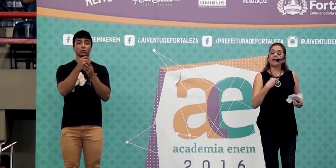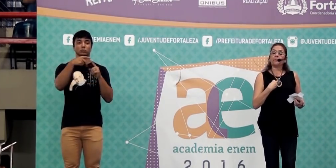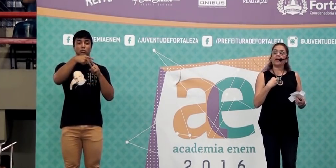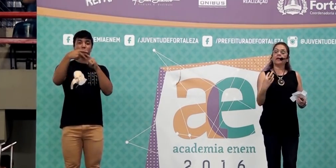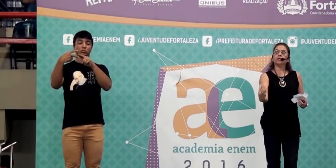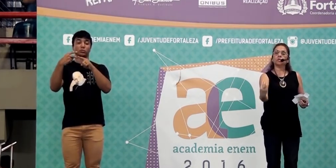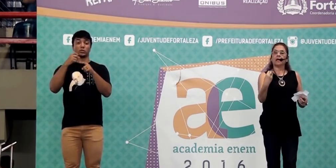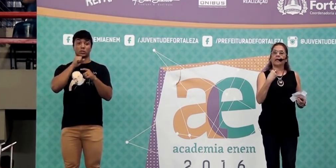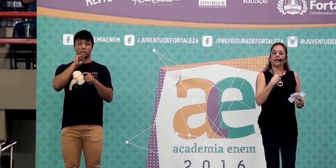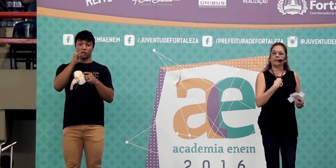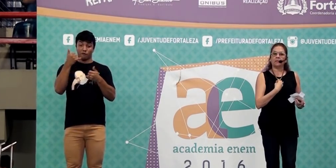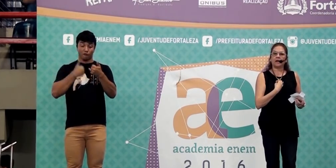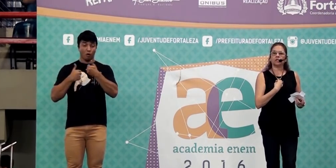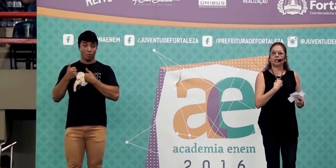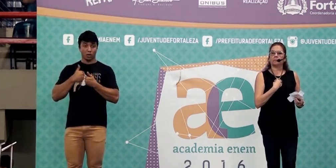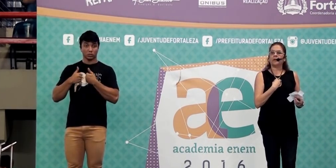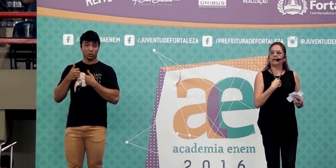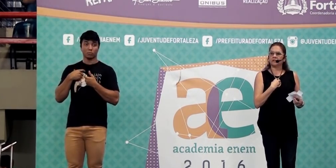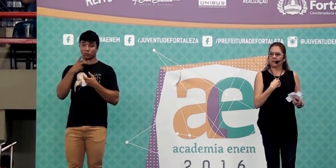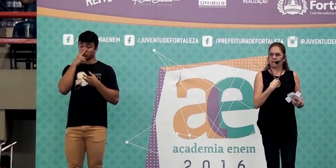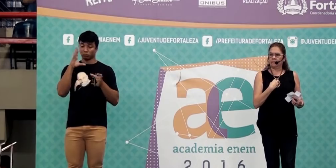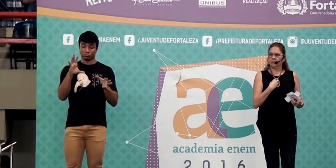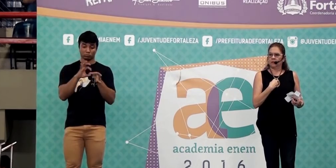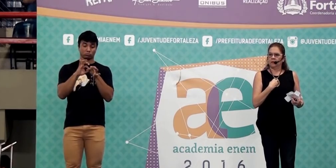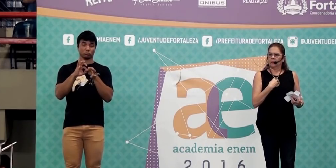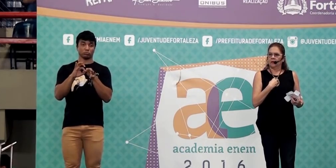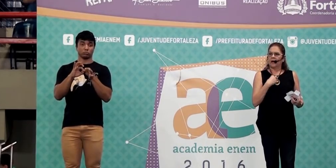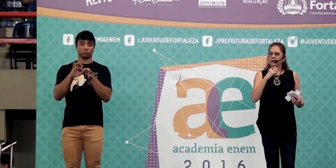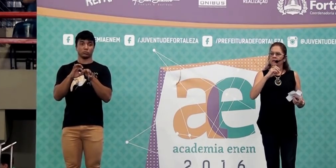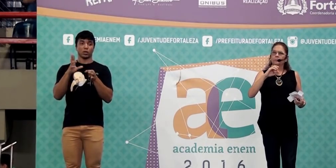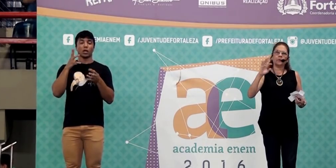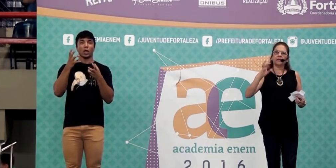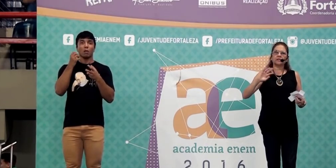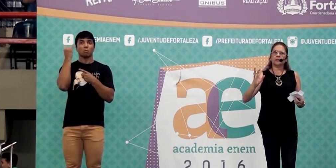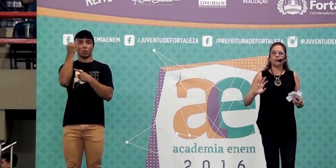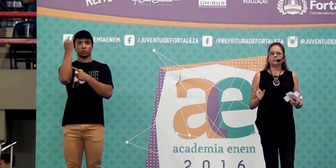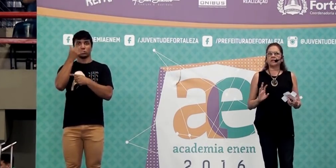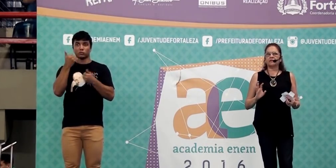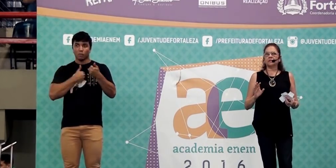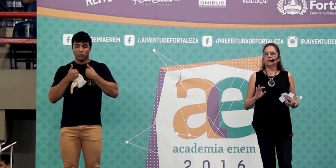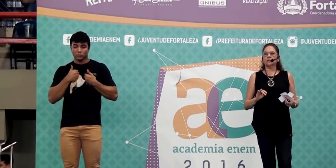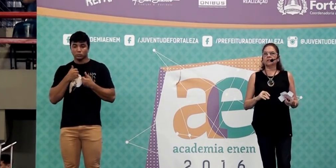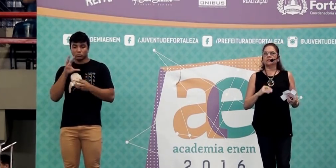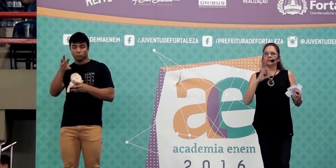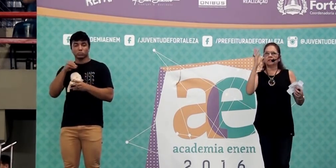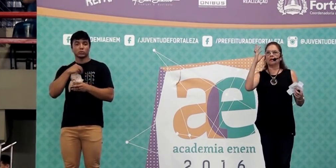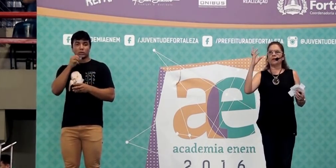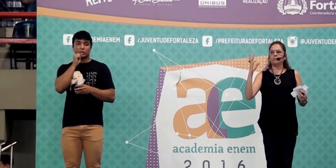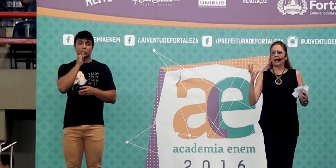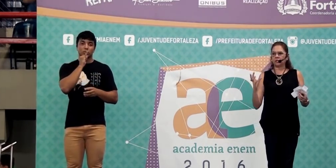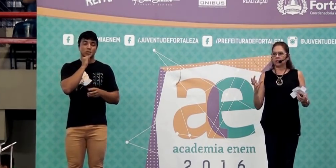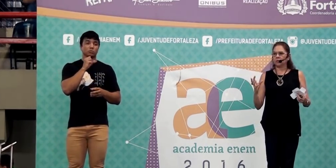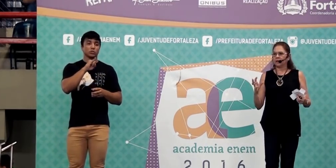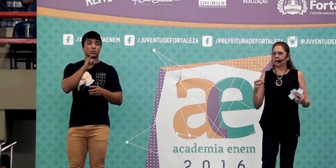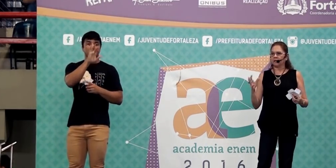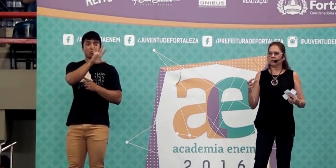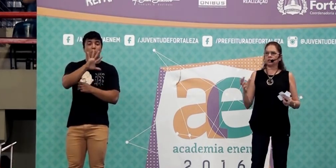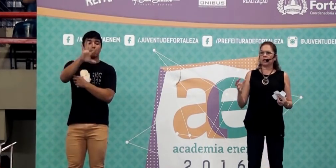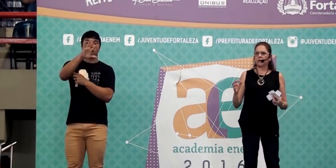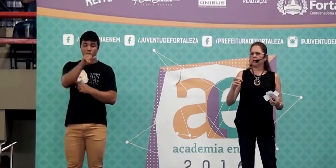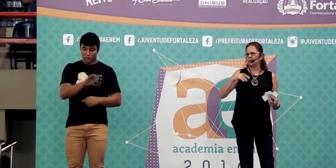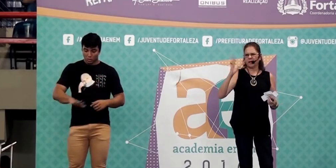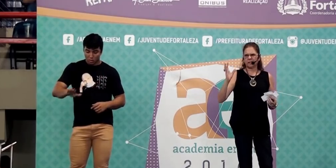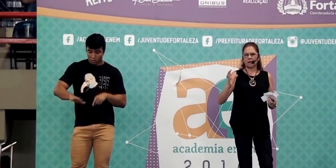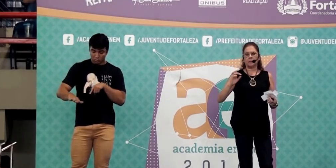você depreende daquela imagem para si. Aí, por exemplo, observações, se tem uma imagem de uma